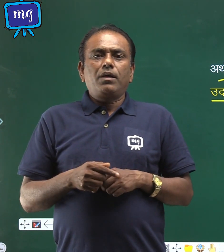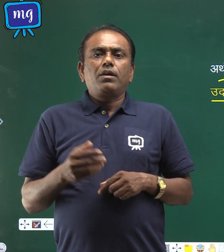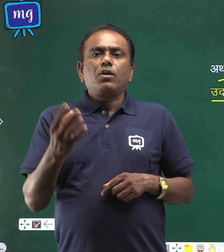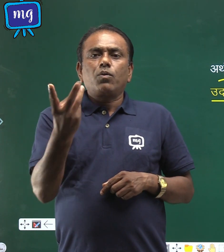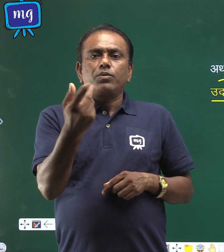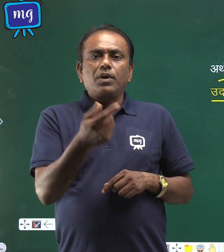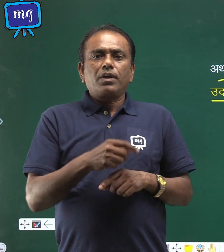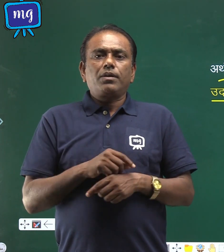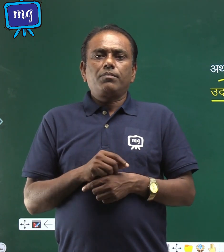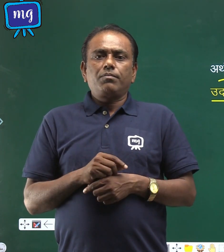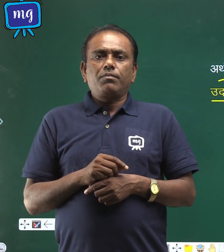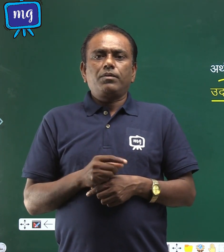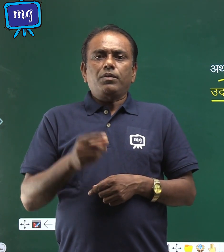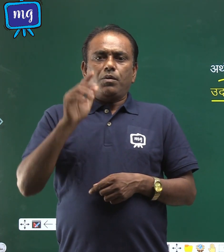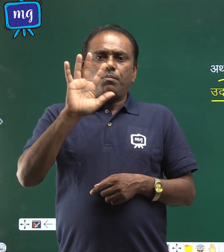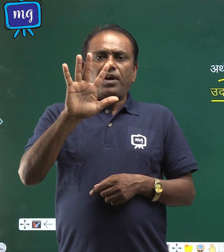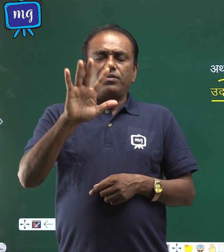कौन सा अंक है,